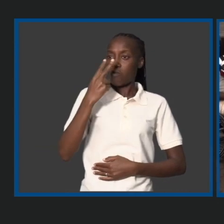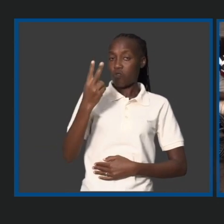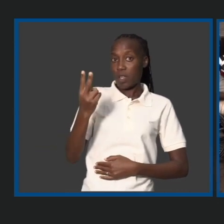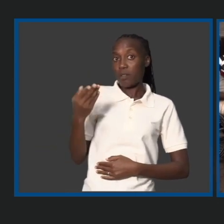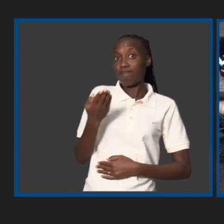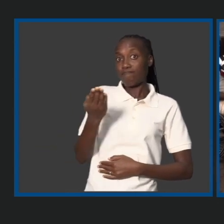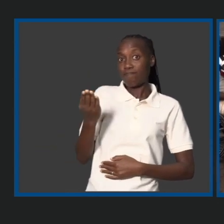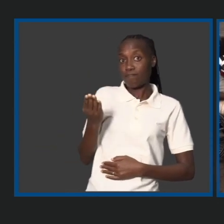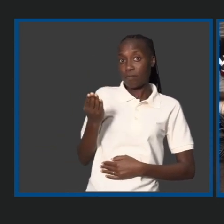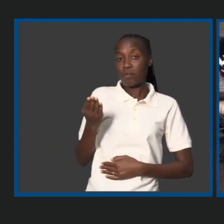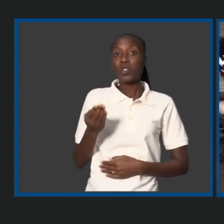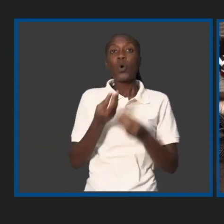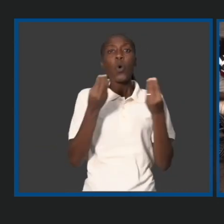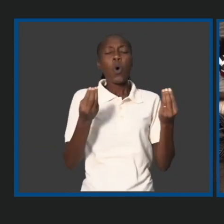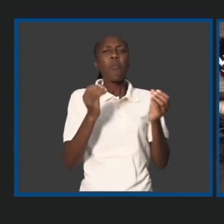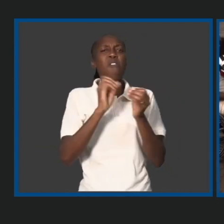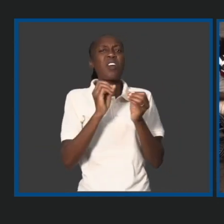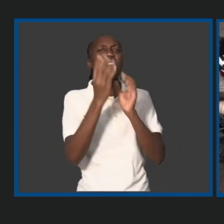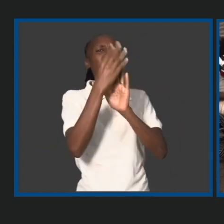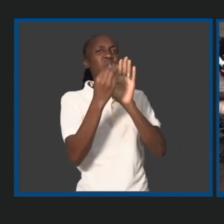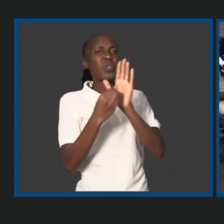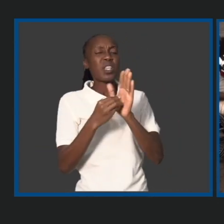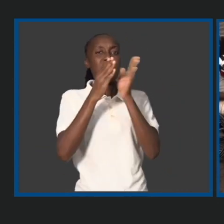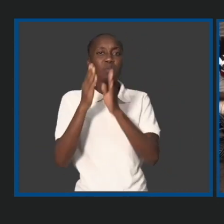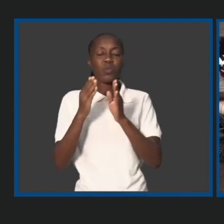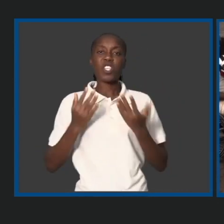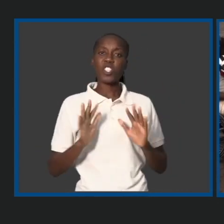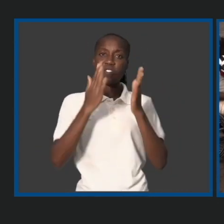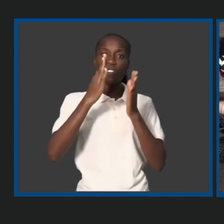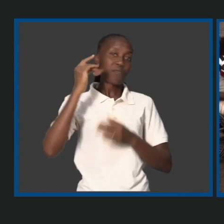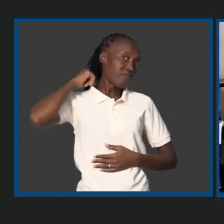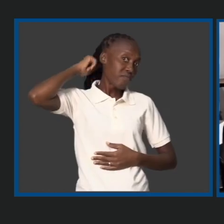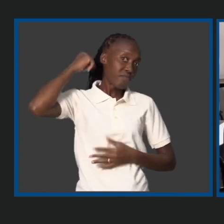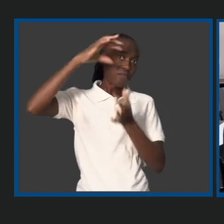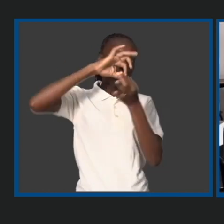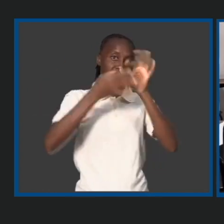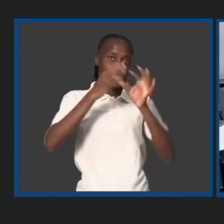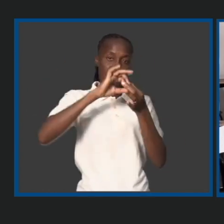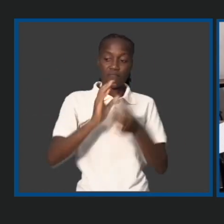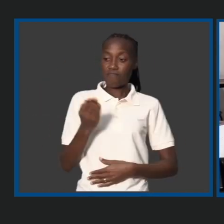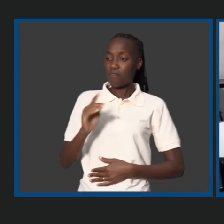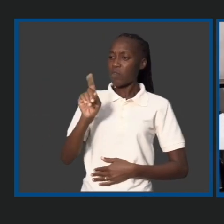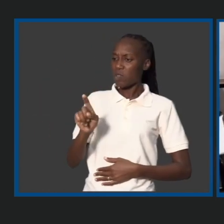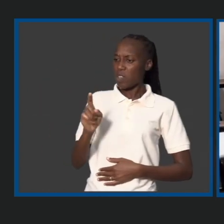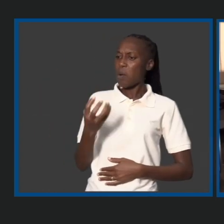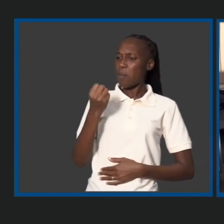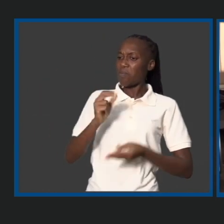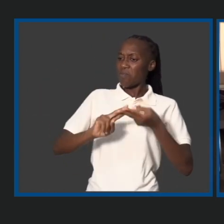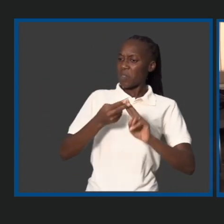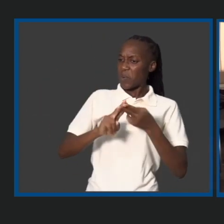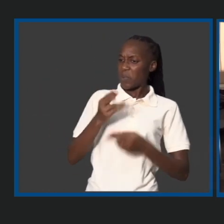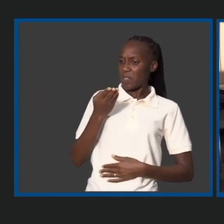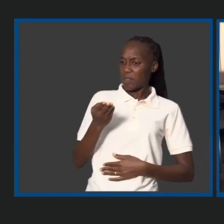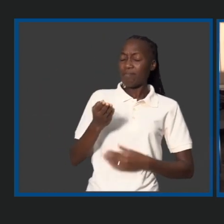acompanhar os ganhos, os benefícios dos pacientes vivendo com lesão medular. Achas que este tipo de